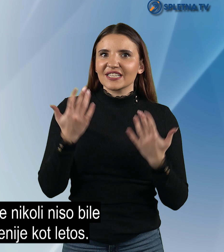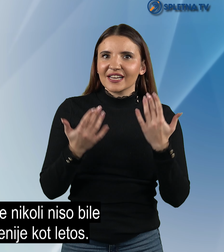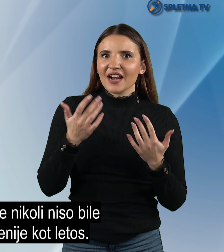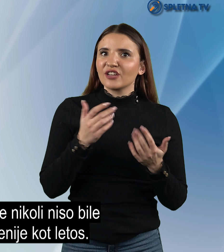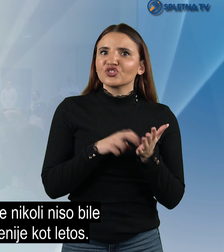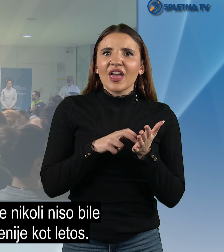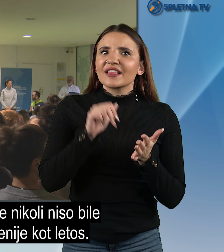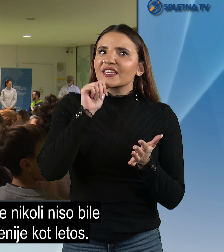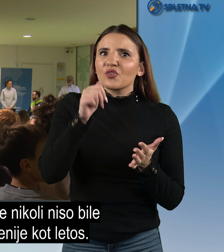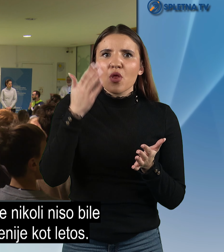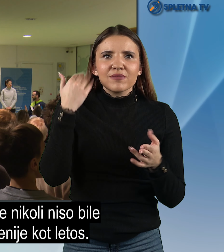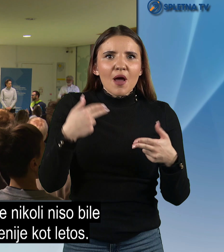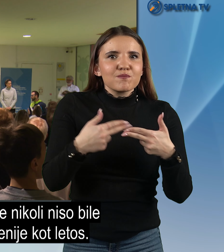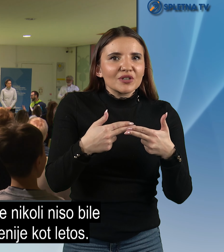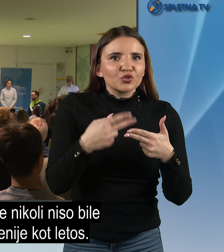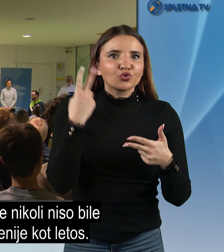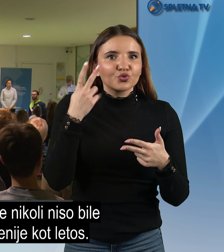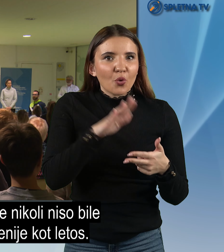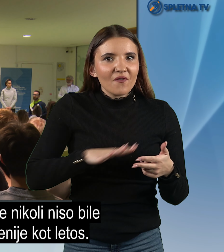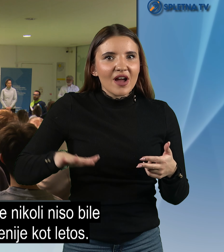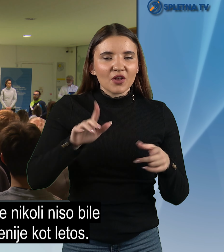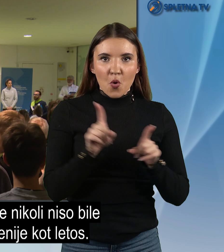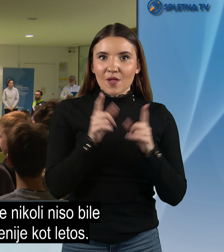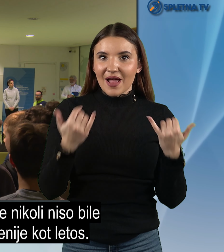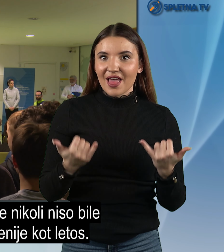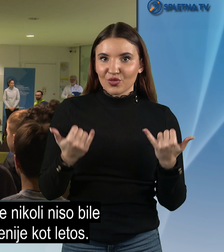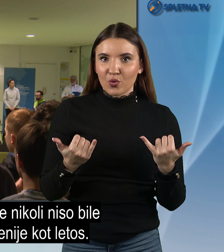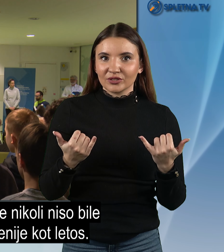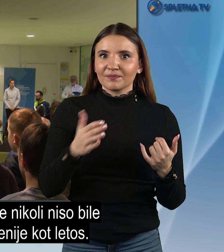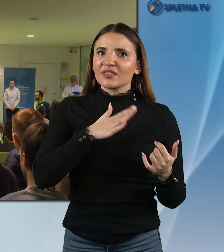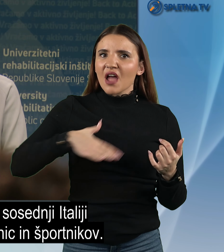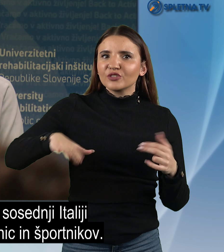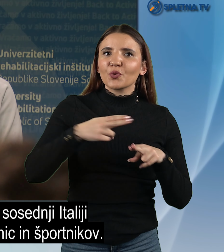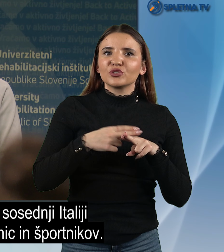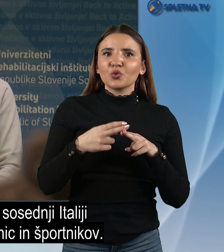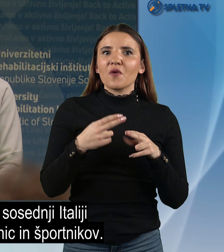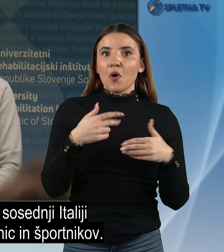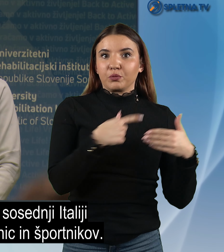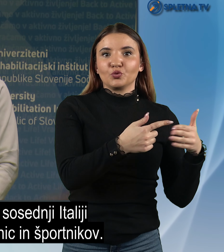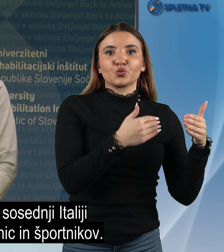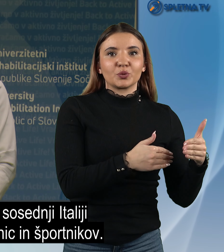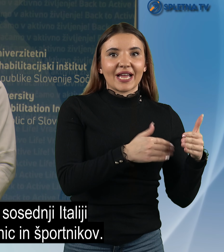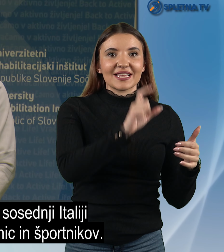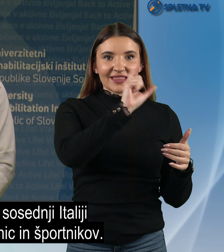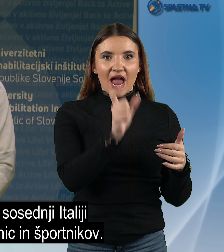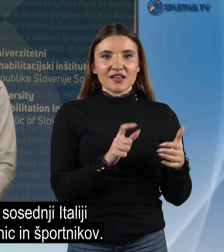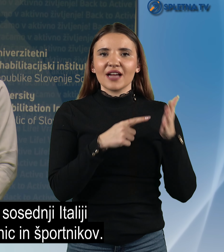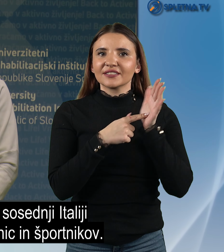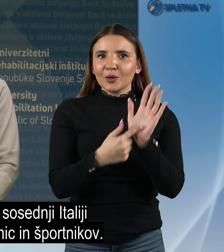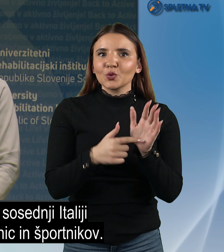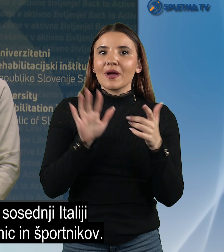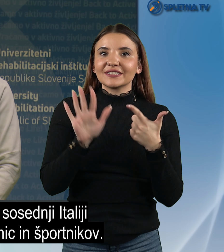Olimpijske igre še nikoli niso bile tako blizu Slovenije kot letos. Našo državo v sosednji